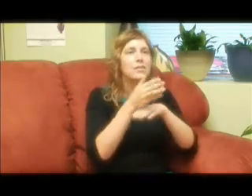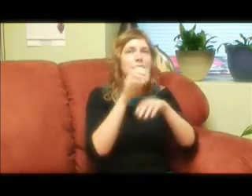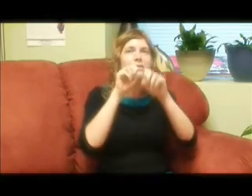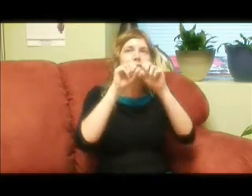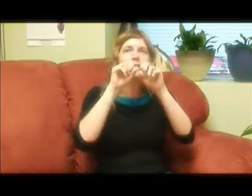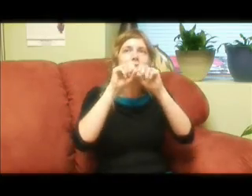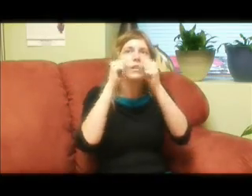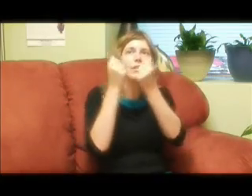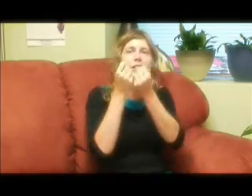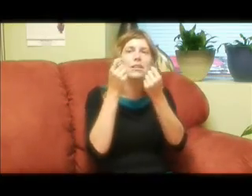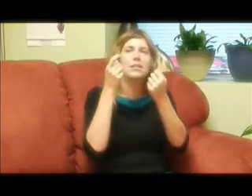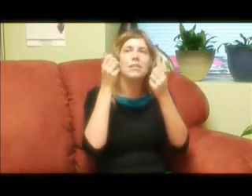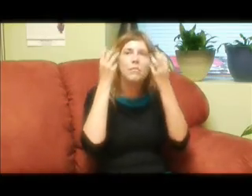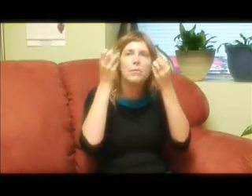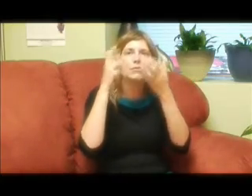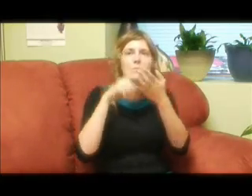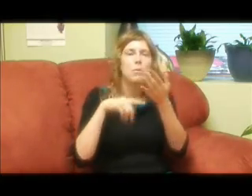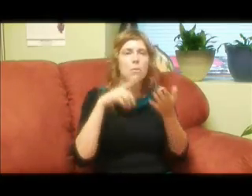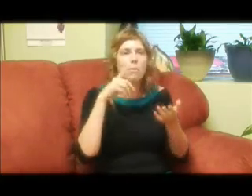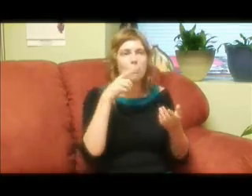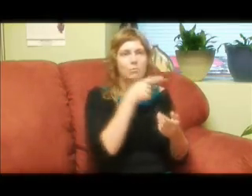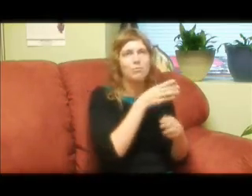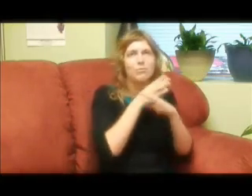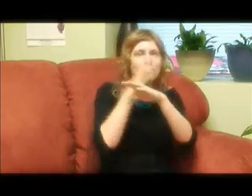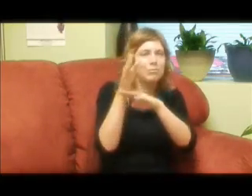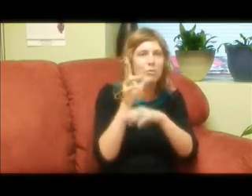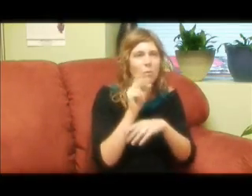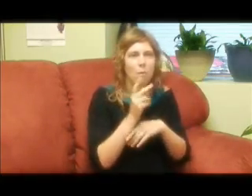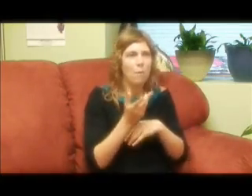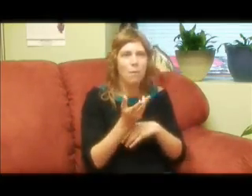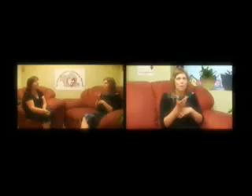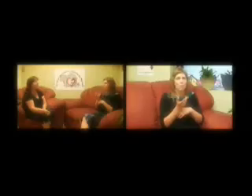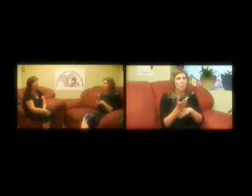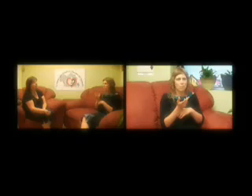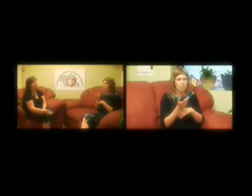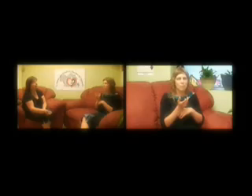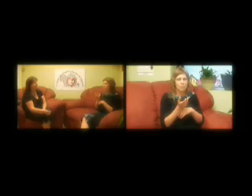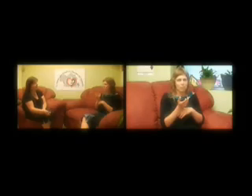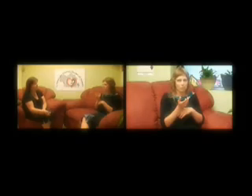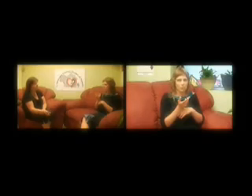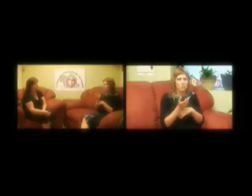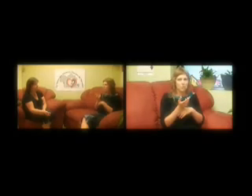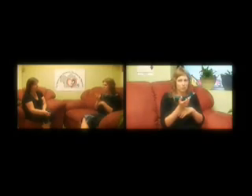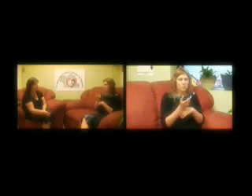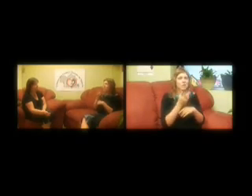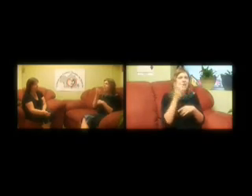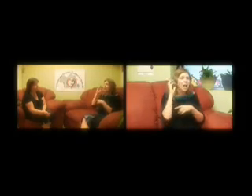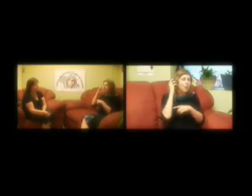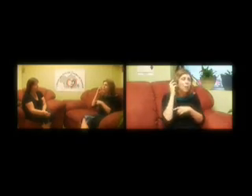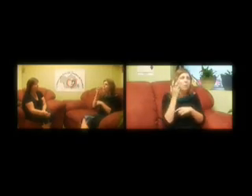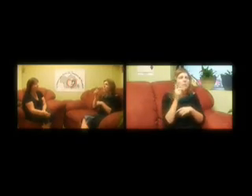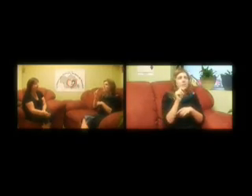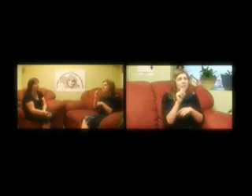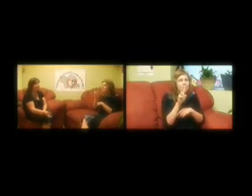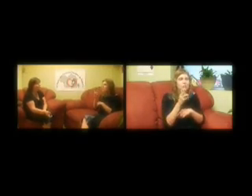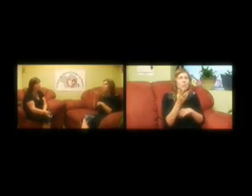pas, ça veut dire que l'accès à l'information qui est dans la société, c'est pas accessible pour elles. La radio,